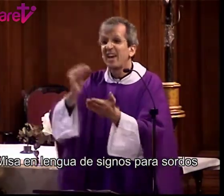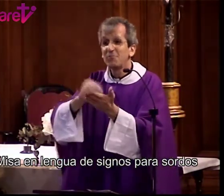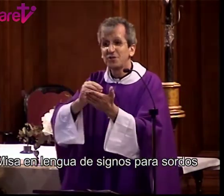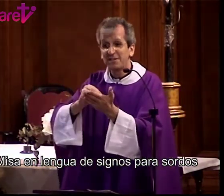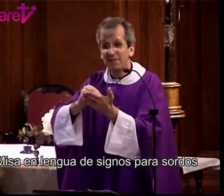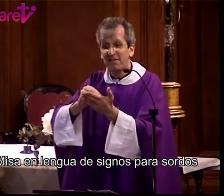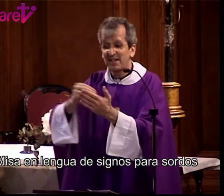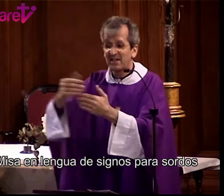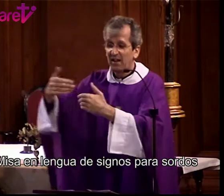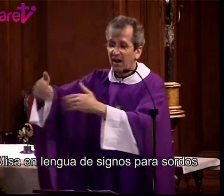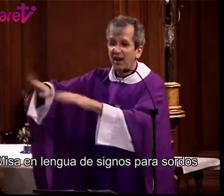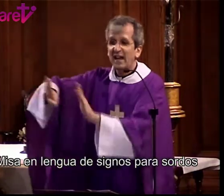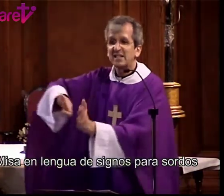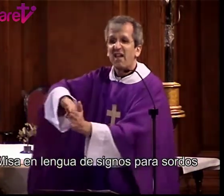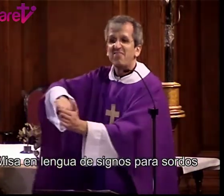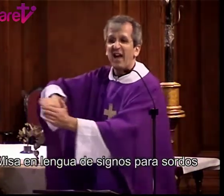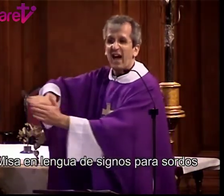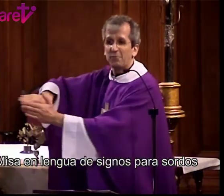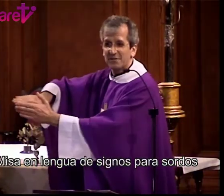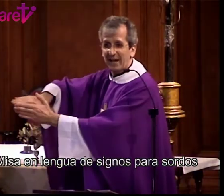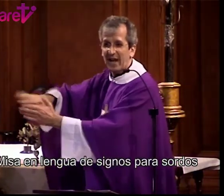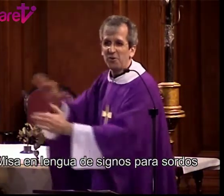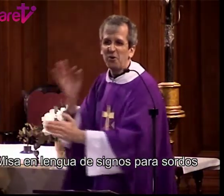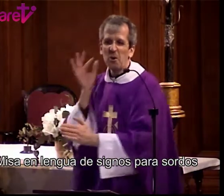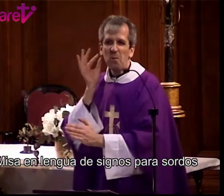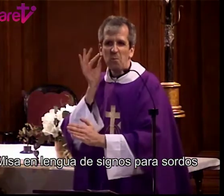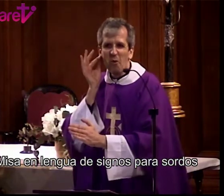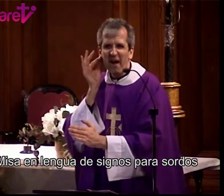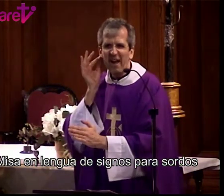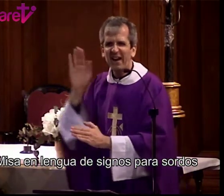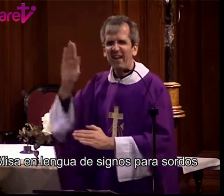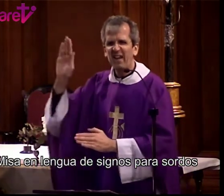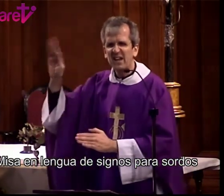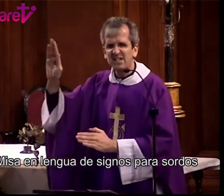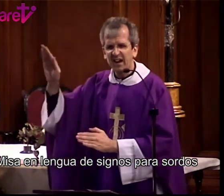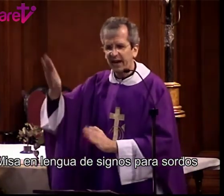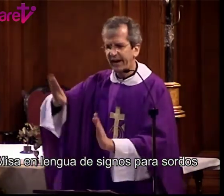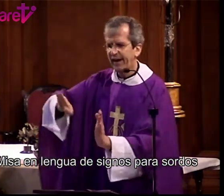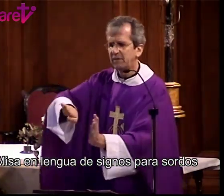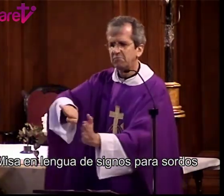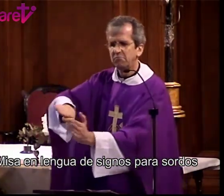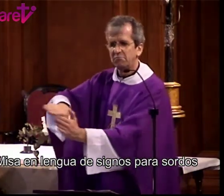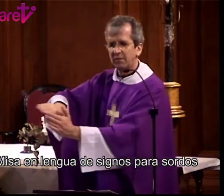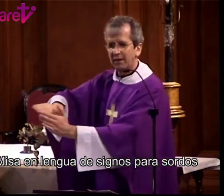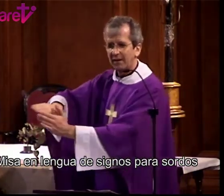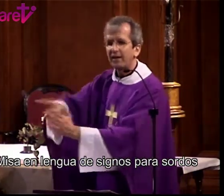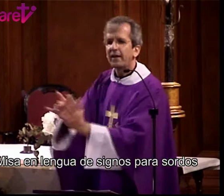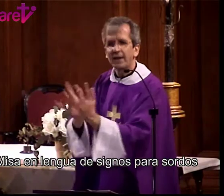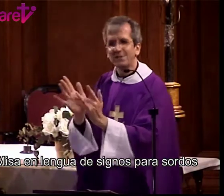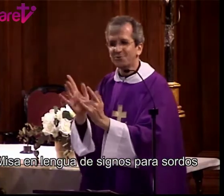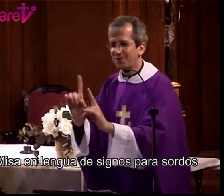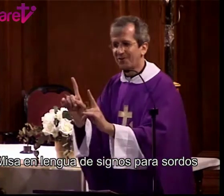muchas veces las dejamos de lado, mujer, extranjera, y Jesús no.